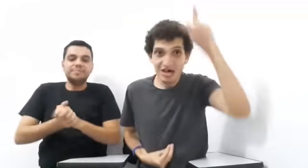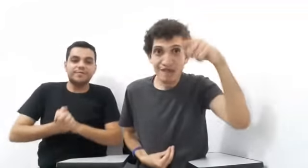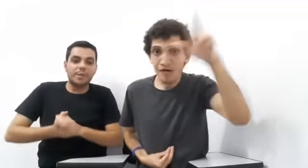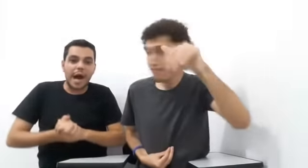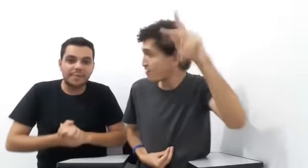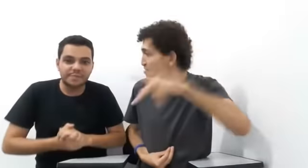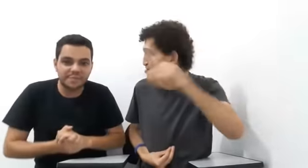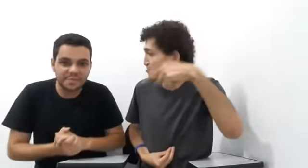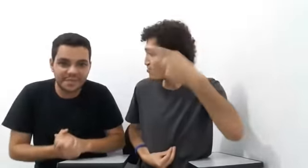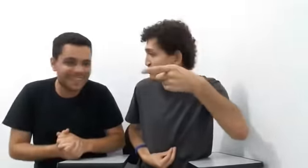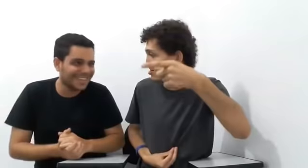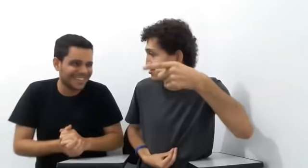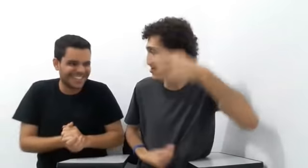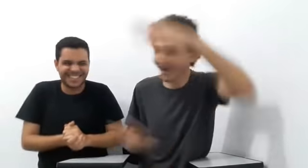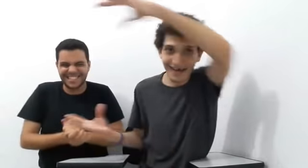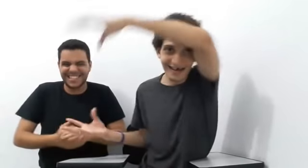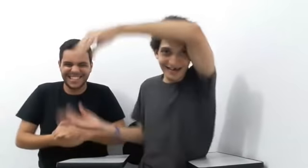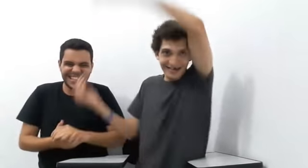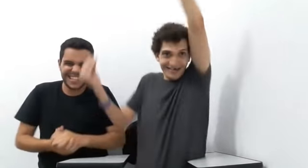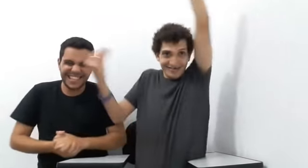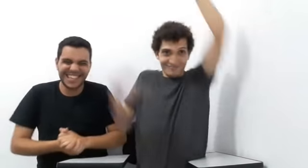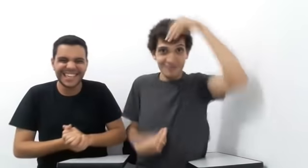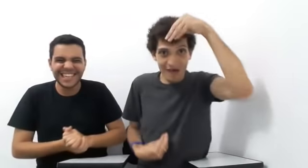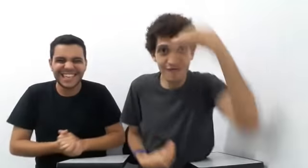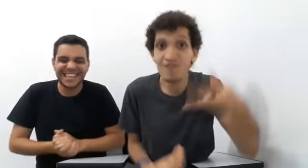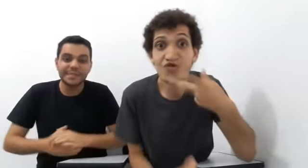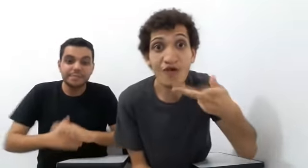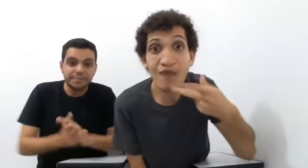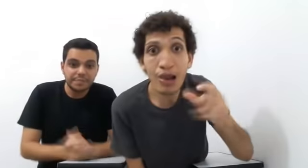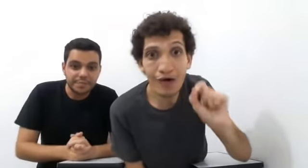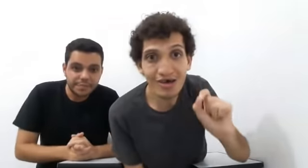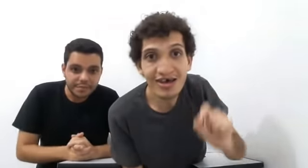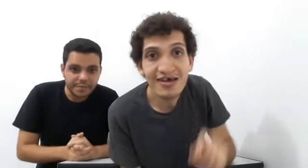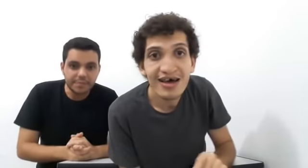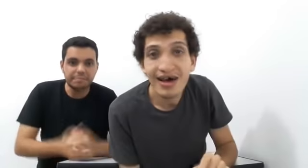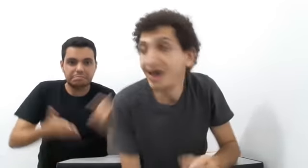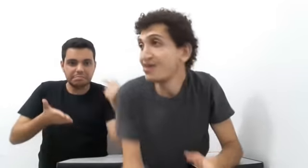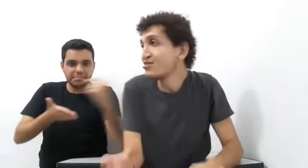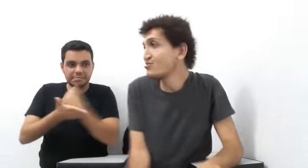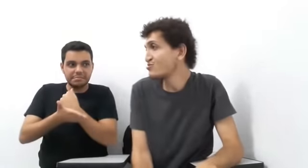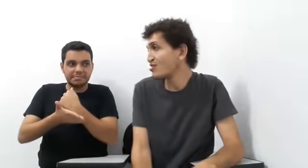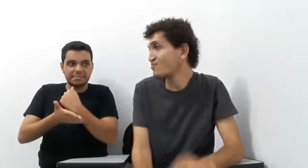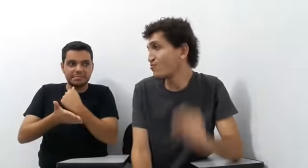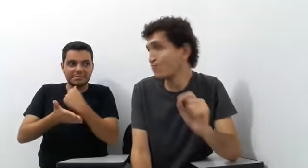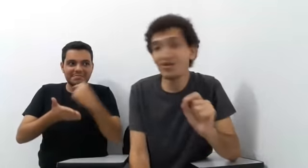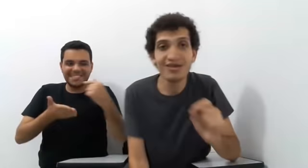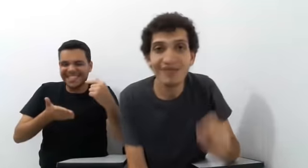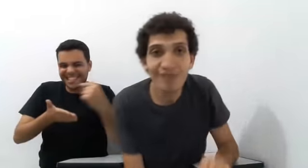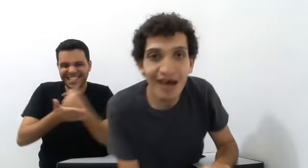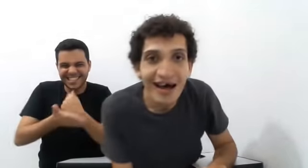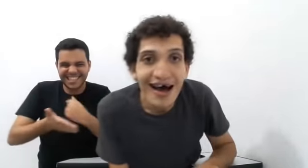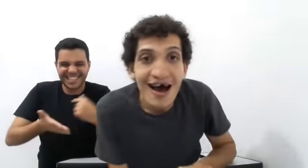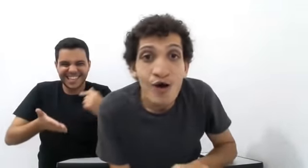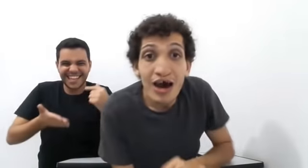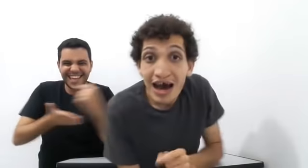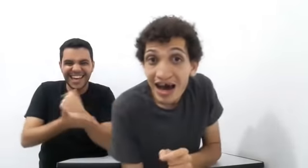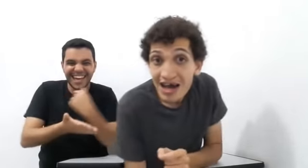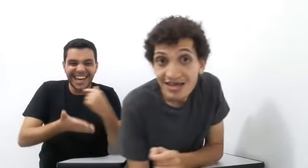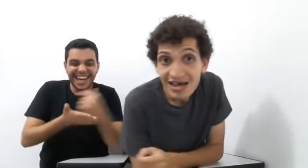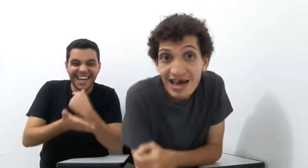eu falar depois. Vamos lá, vou só falar, ok? Aí eu já tô aqui. Vamos lá. AIS é